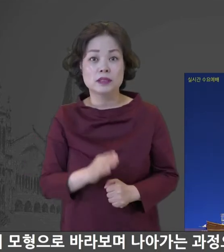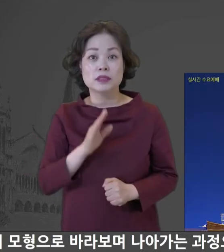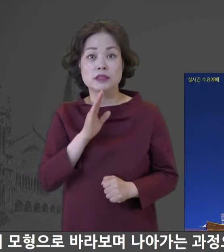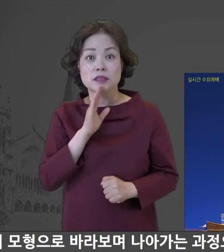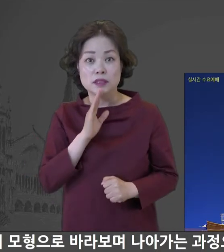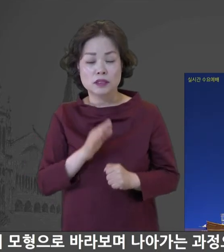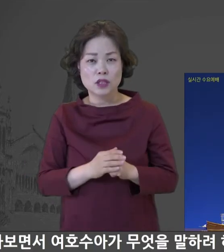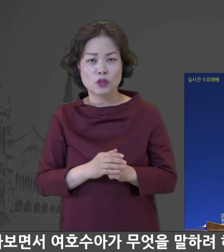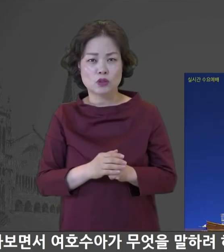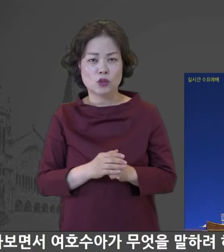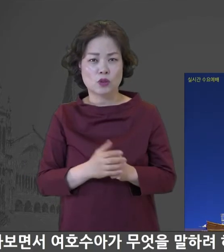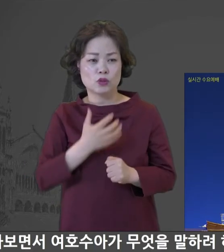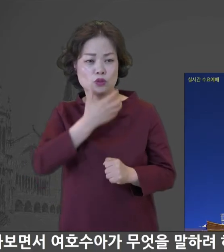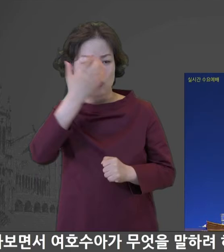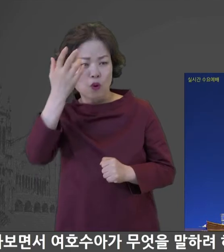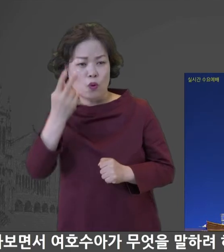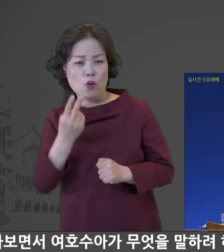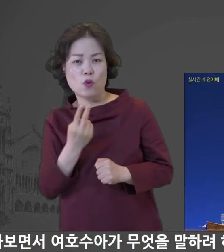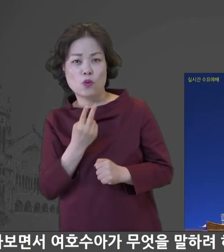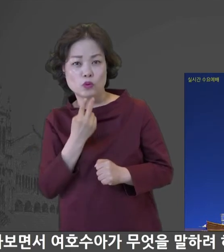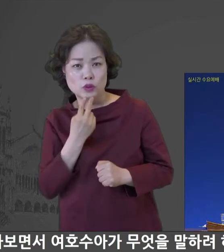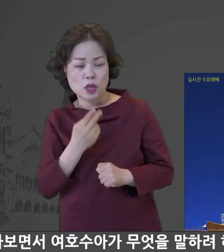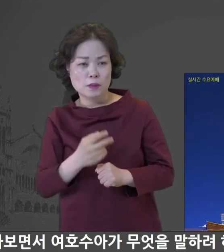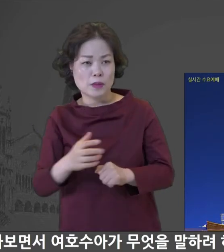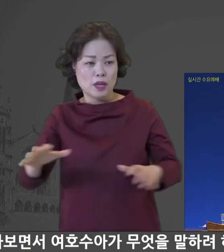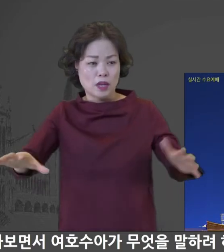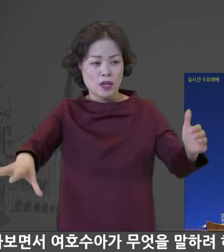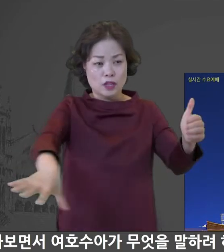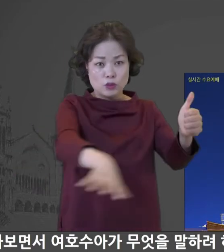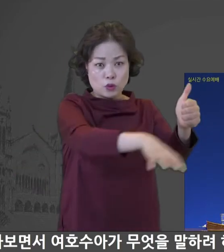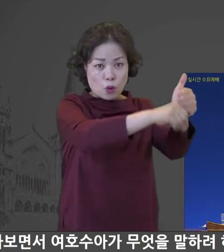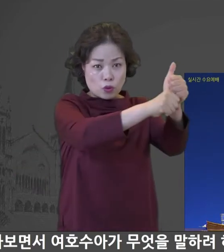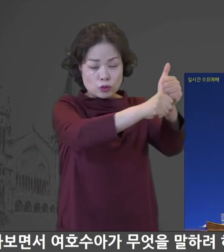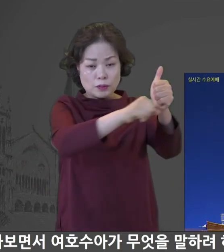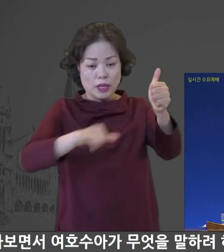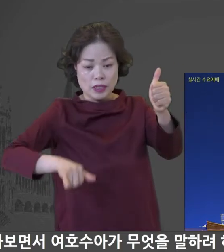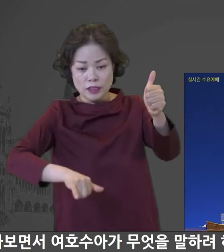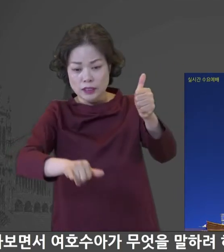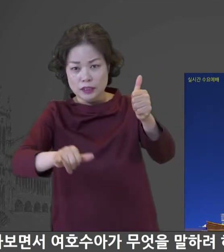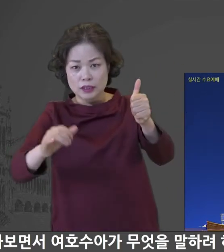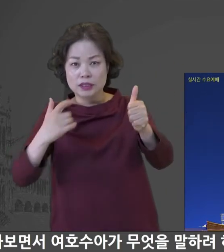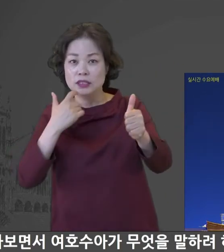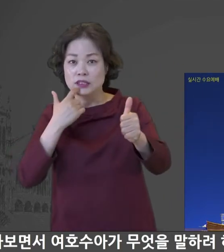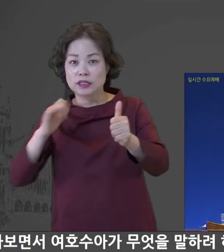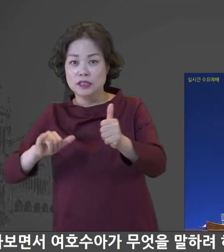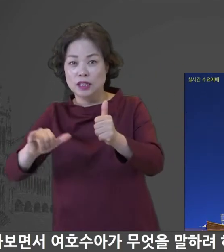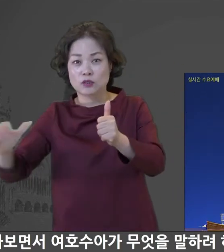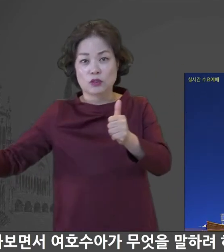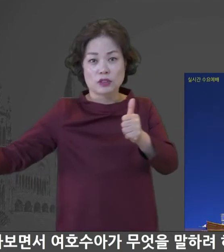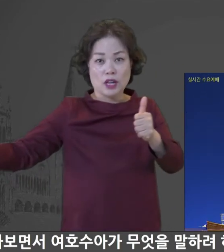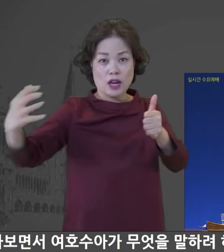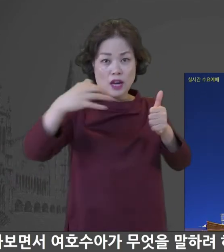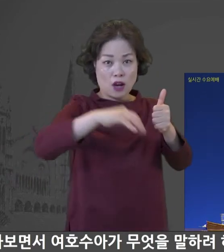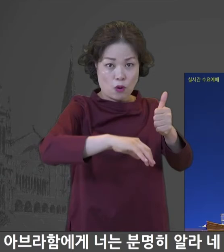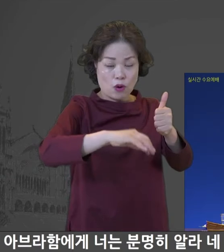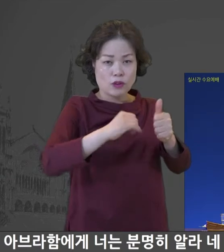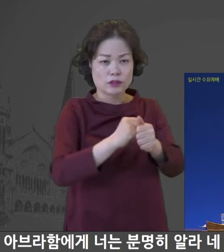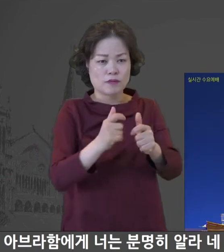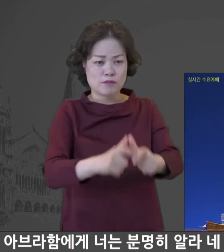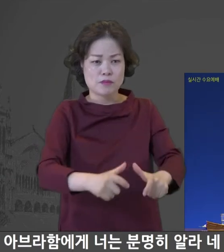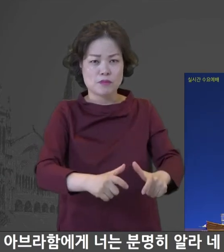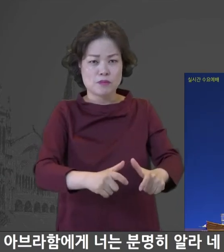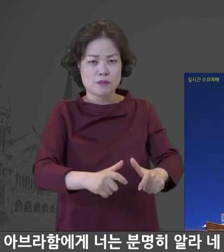실제로 요셉이 애굽에서 총리가 된 이후에 야곱의 가족이 다 애굽으로 내려오고 요셉이 죽은 후에 심히 번성하여